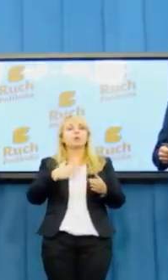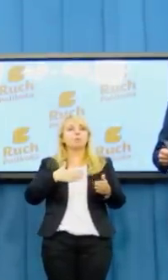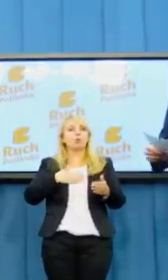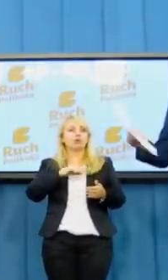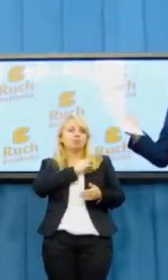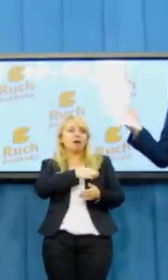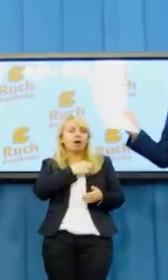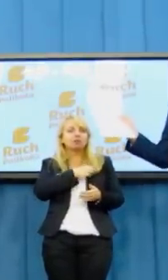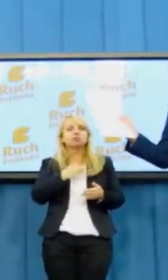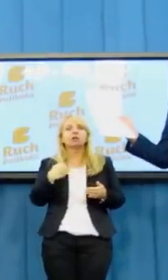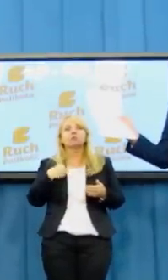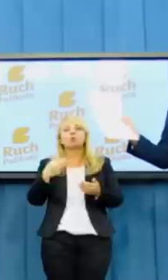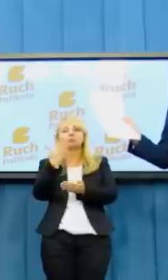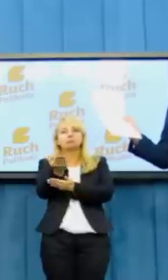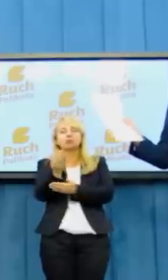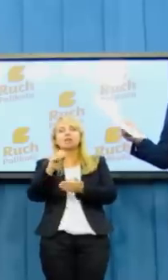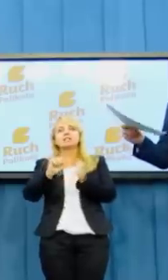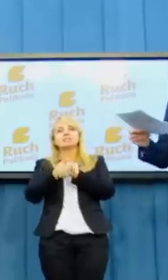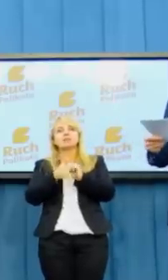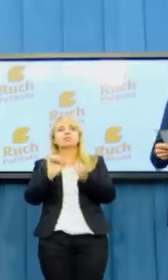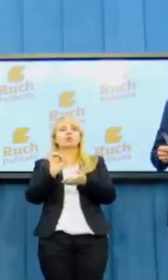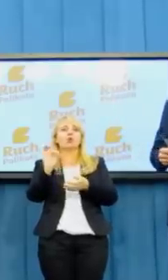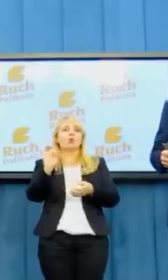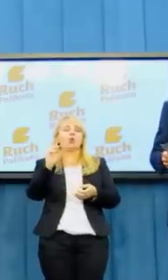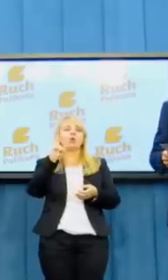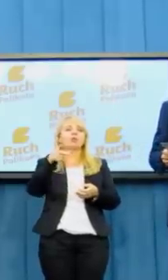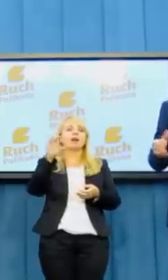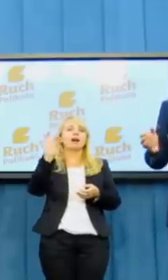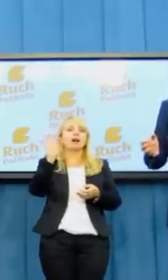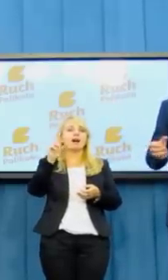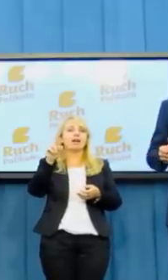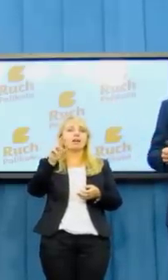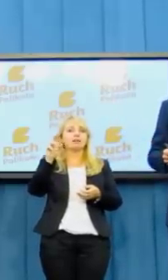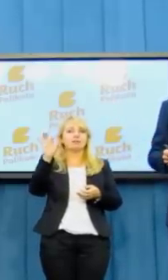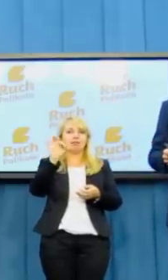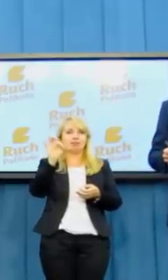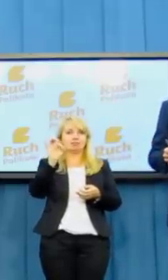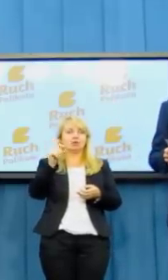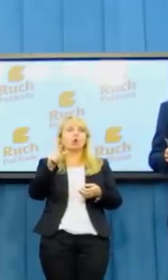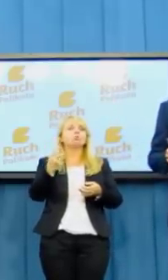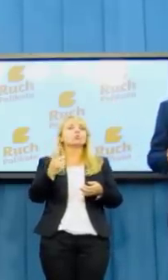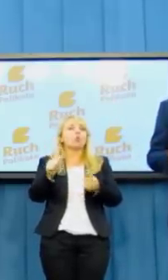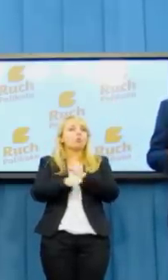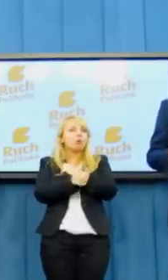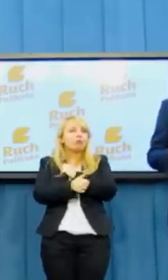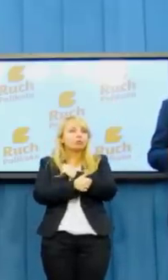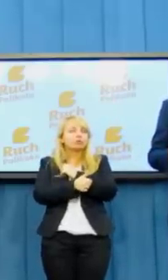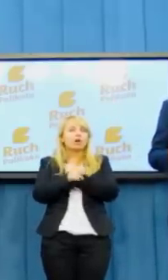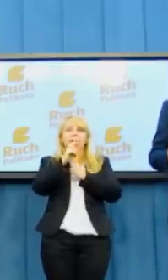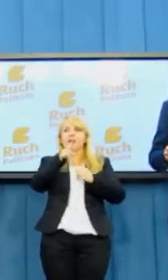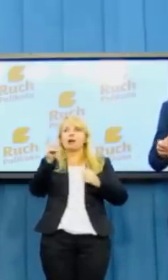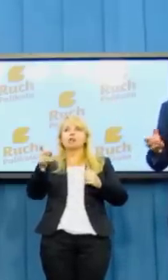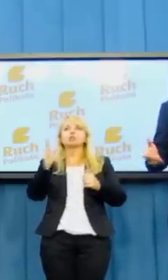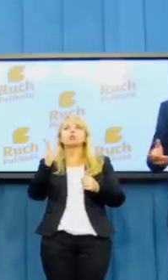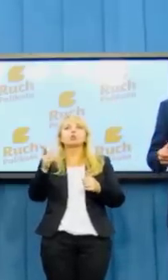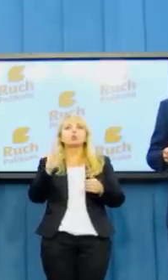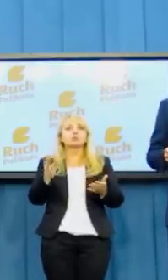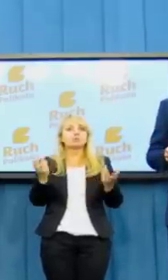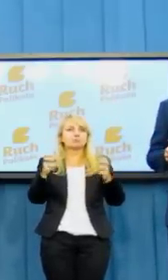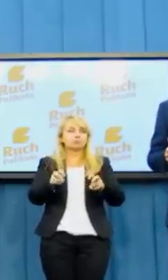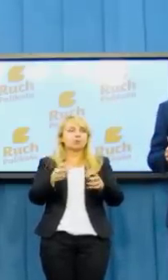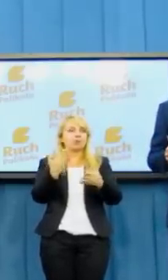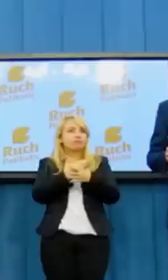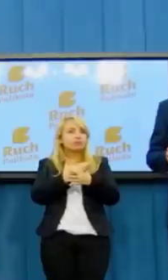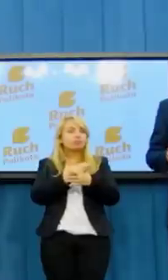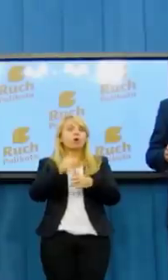złożył jakiś czas temu zmianę o KRS-ie. Zmianę, która powodowałaby, że każda osoba, która będzie chciała zarejestrować spółkę, będzie musiała przedstawić